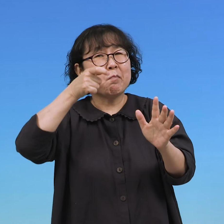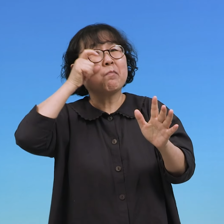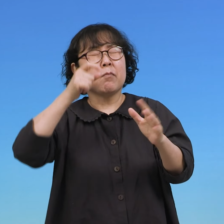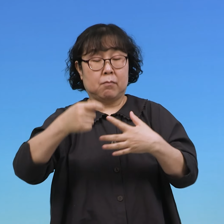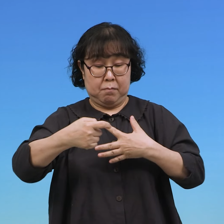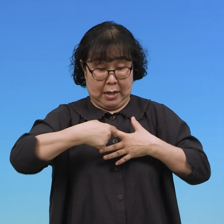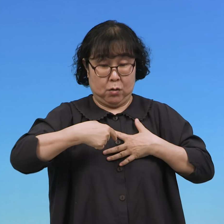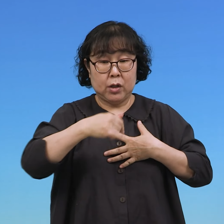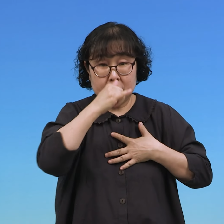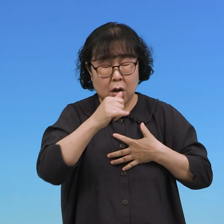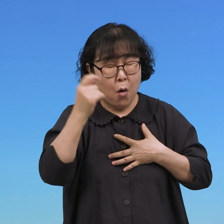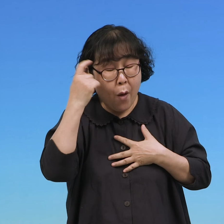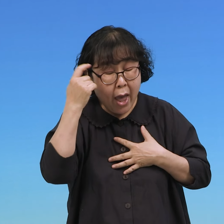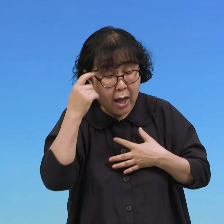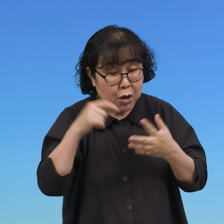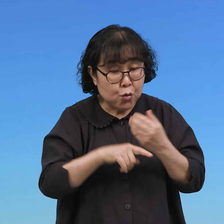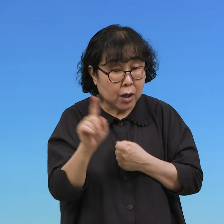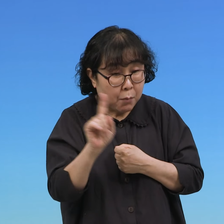그렇다고 생각하니?